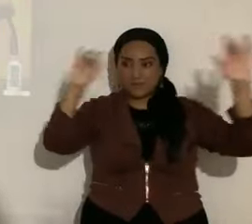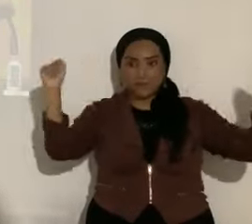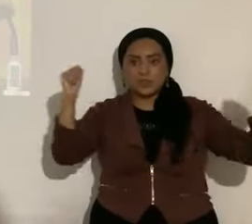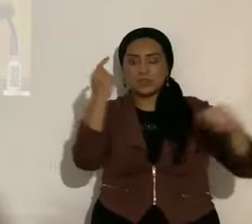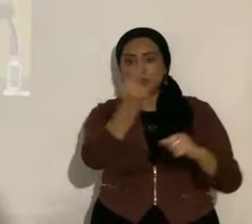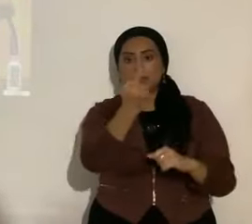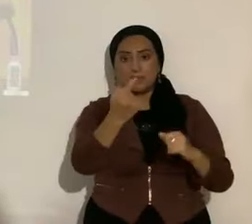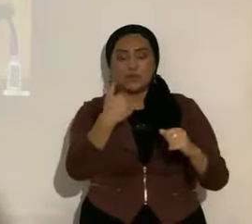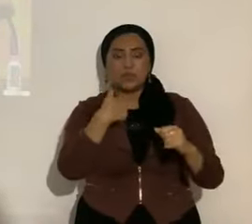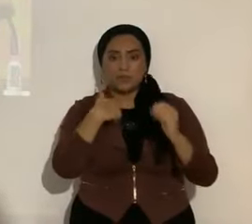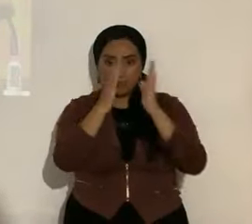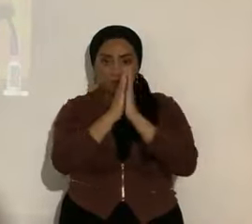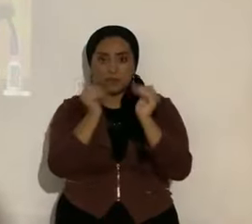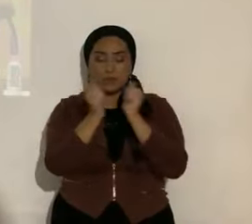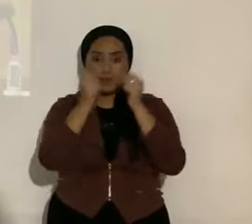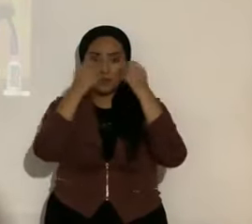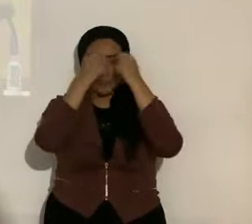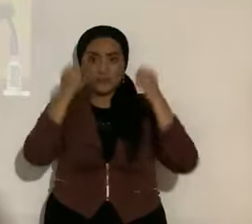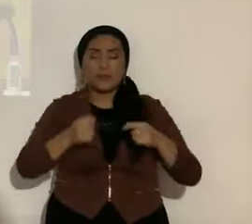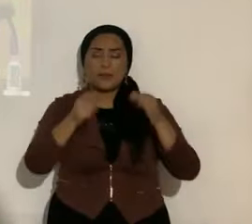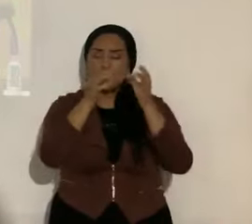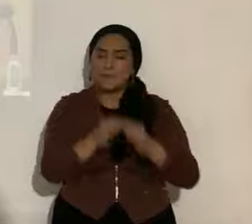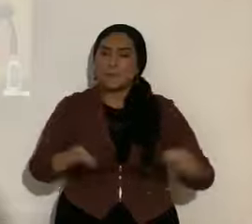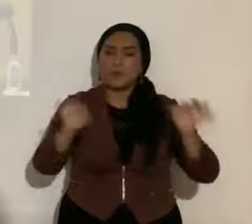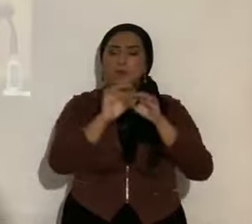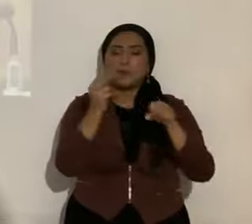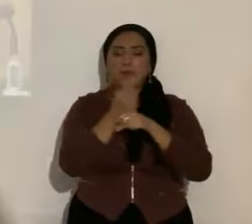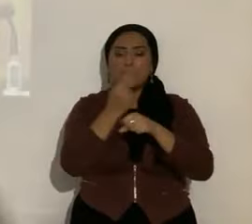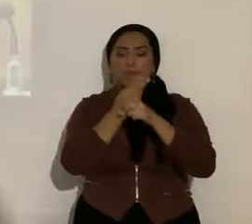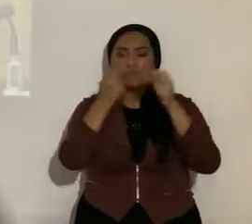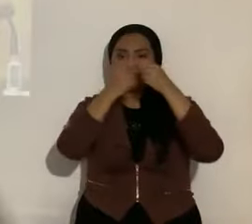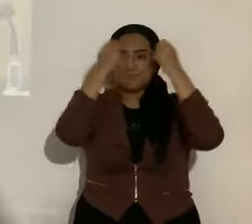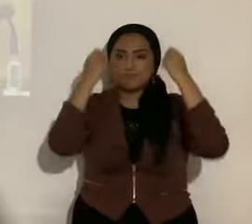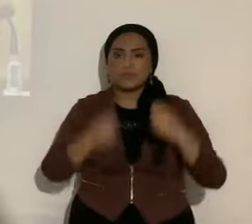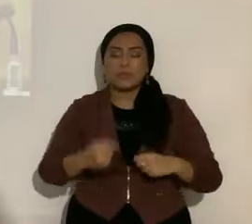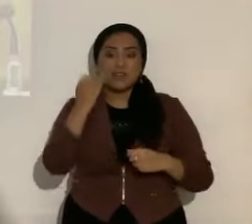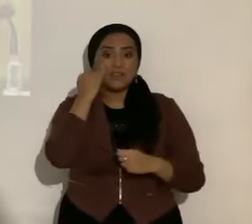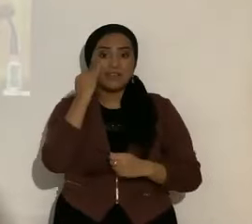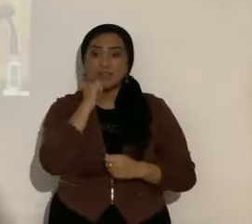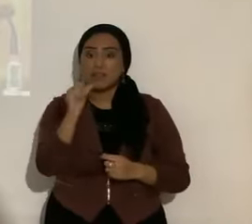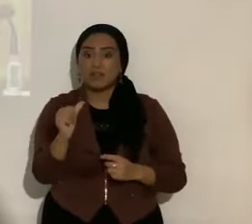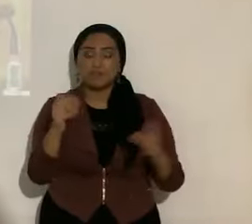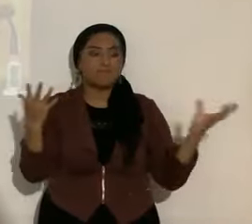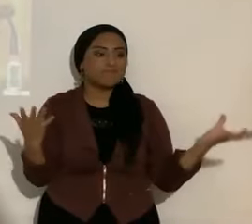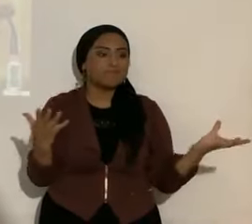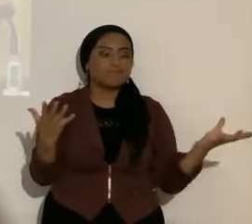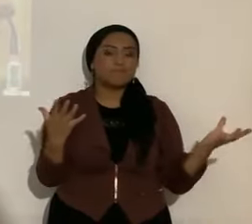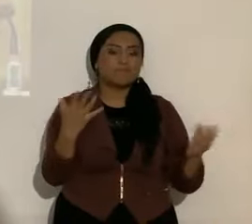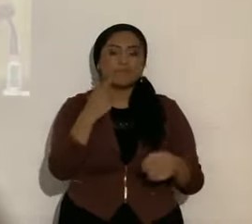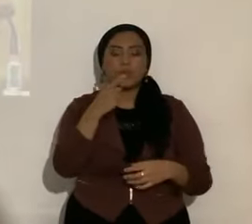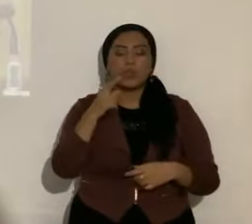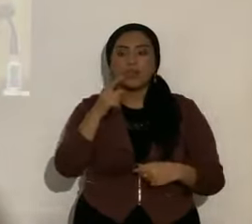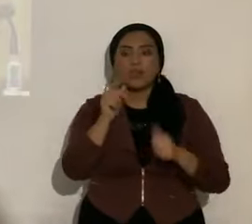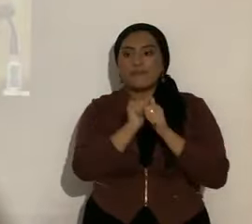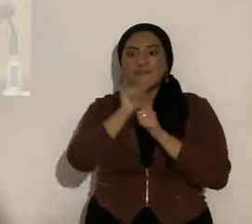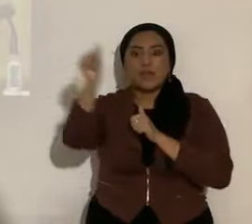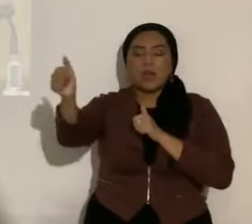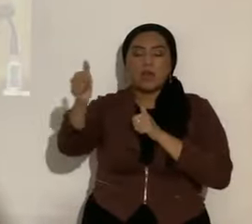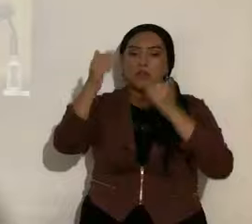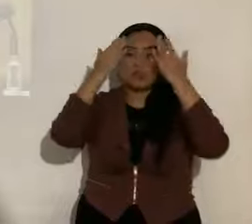orado en privado ahí con tu talit, clamando, gimiendo? Porque si no estás muy lejos de conocer quién es el Elohim de